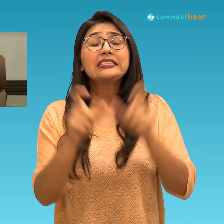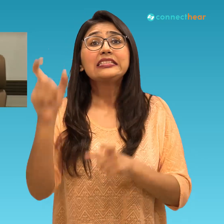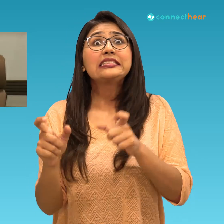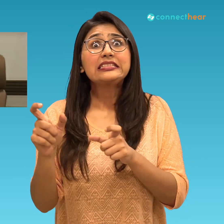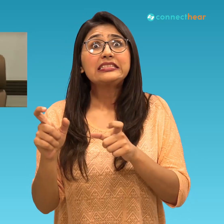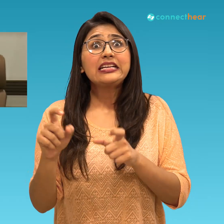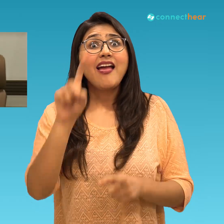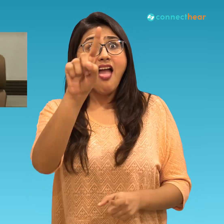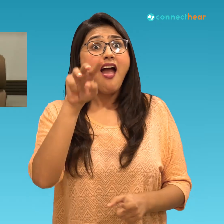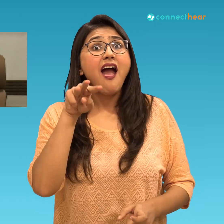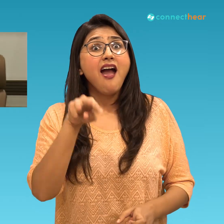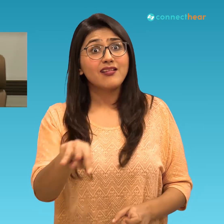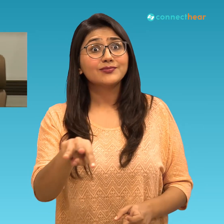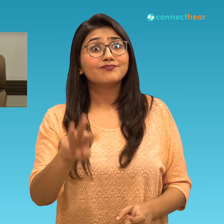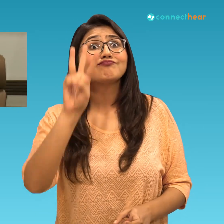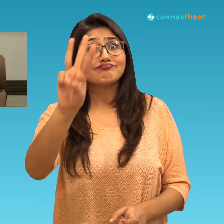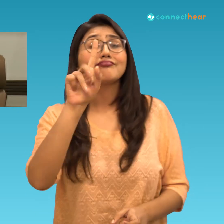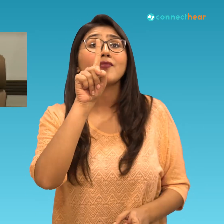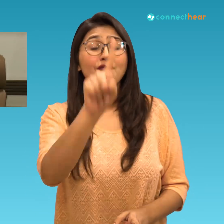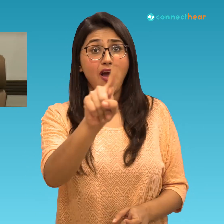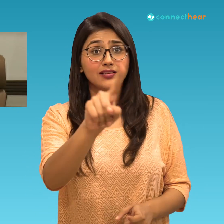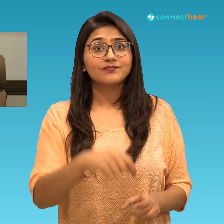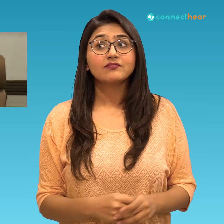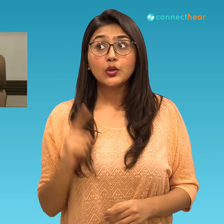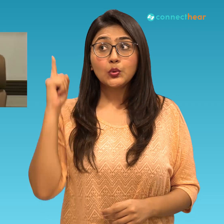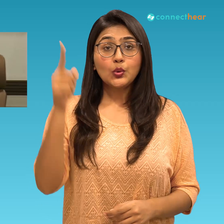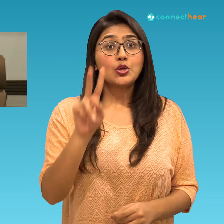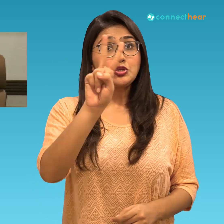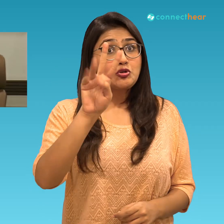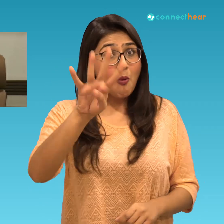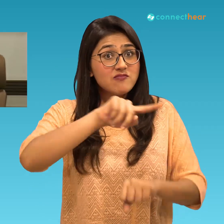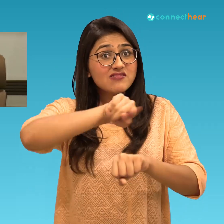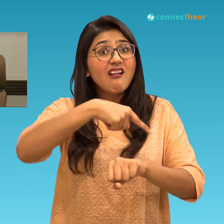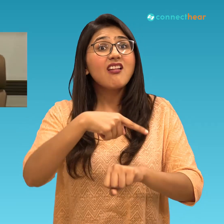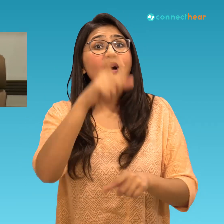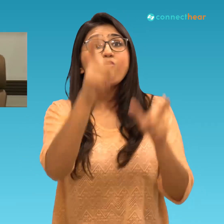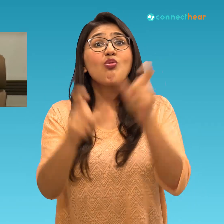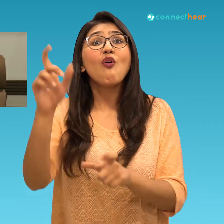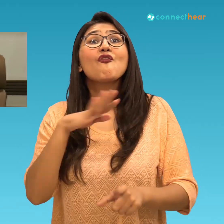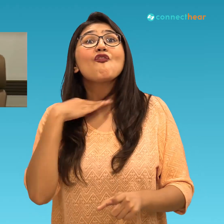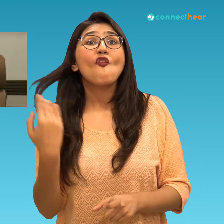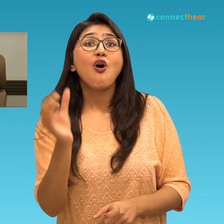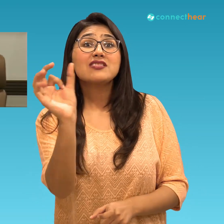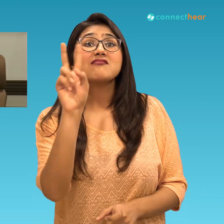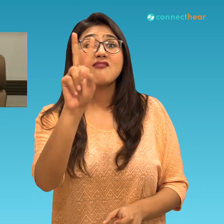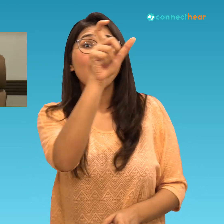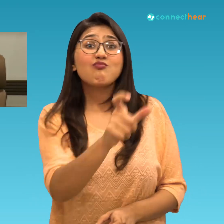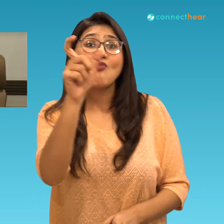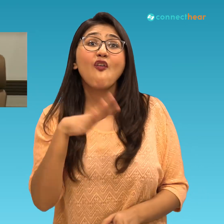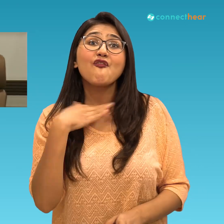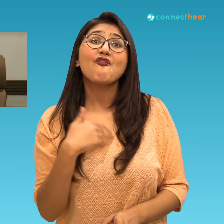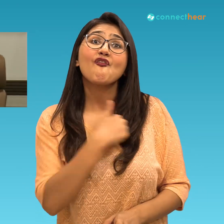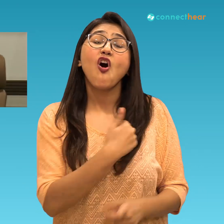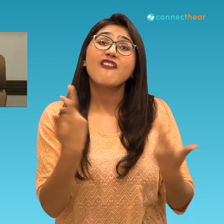وہ 1,031 ہیں۔ پچھلے 24 گھنٹے کے اندر 62 لوگ جان کی